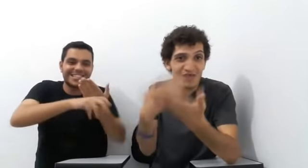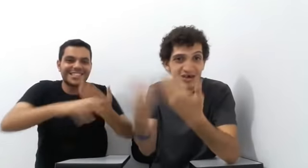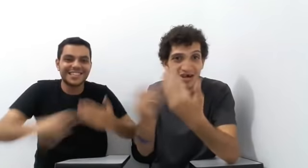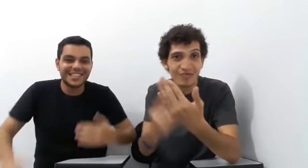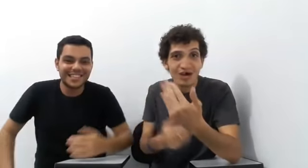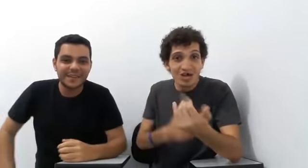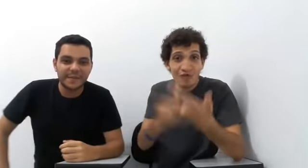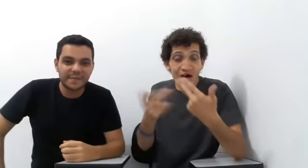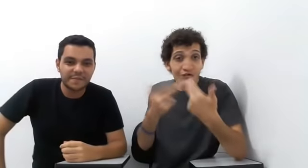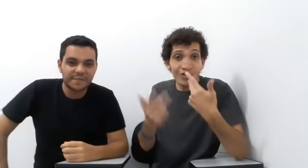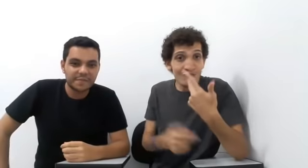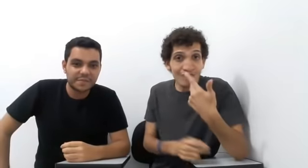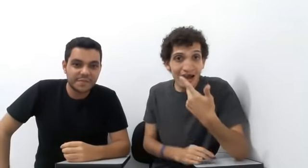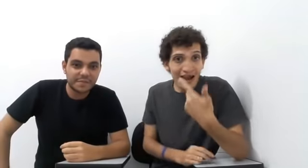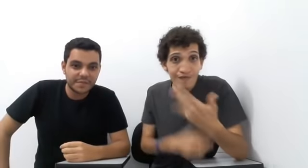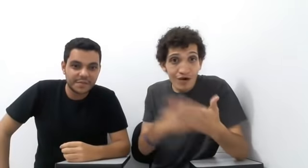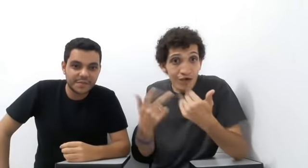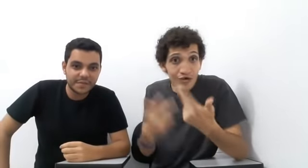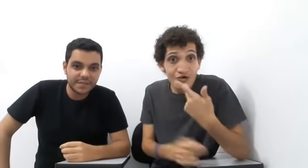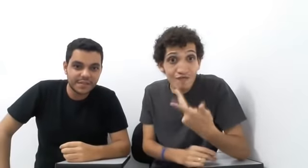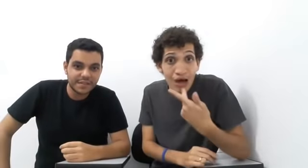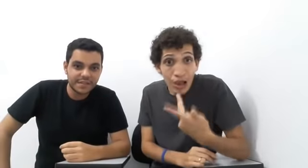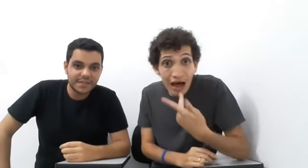conversando. E qualquer coisa eu falava, qualquer coisa eu falava